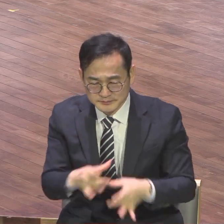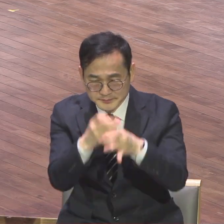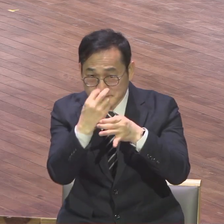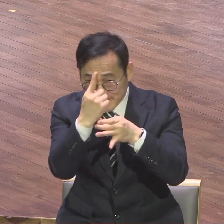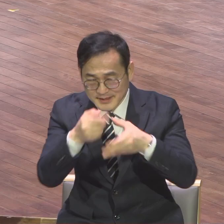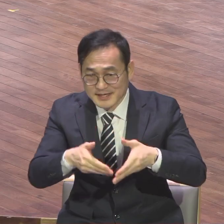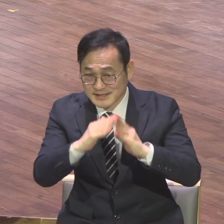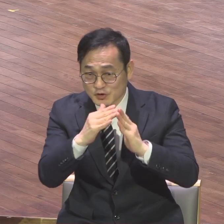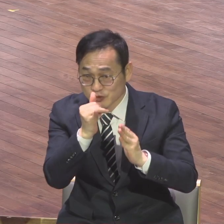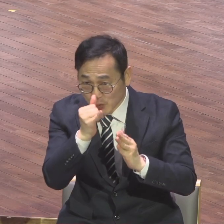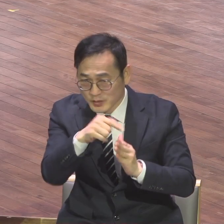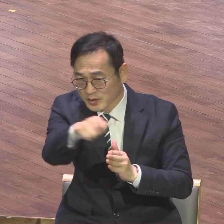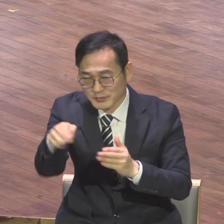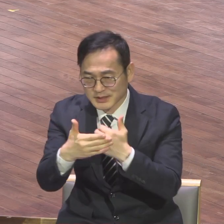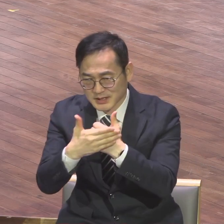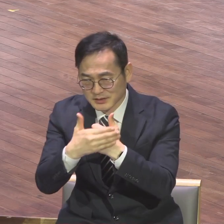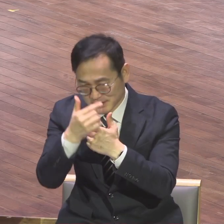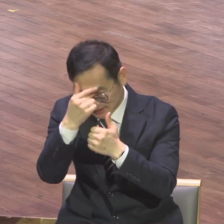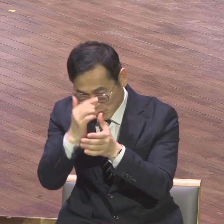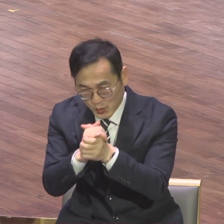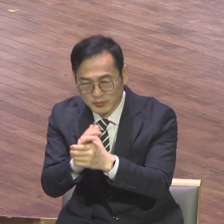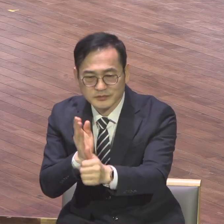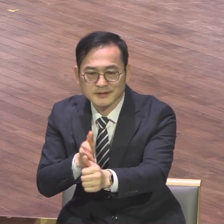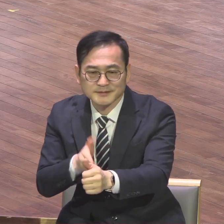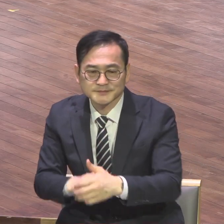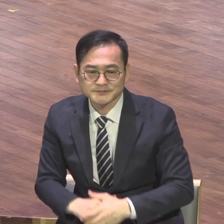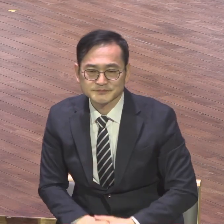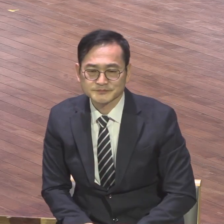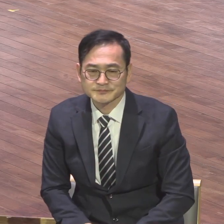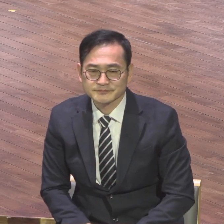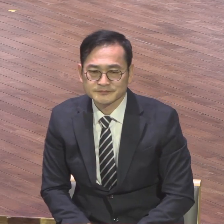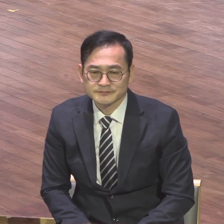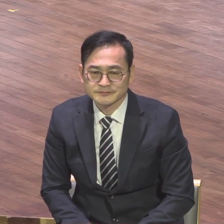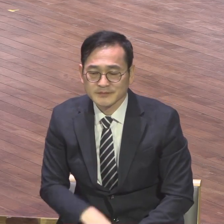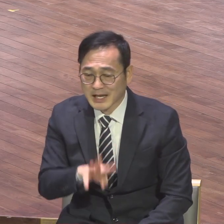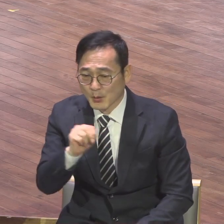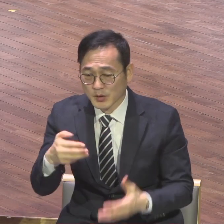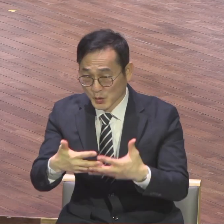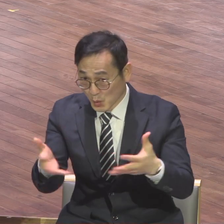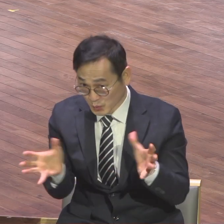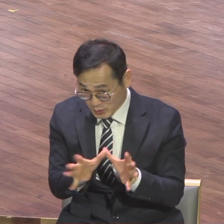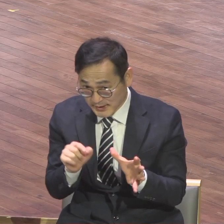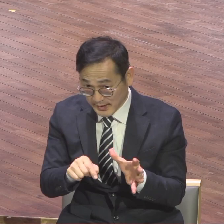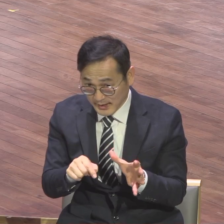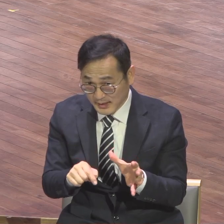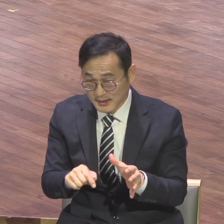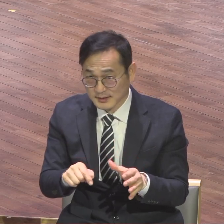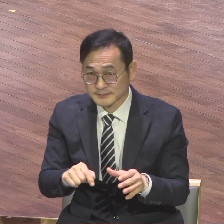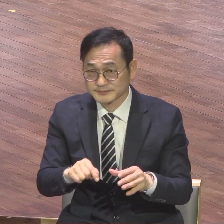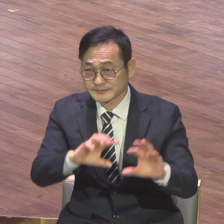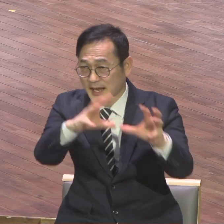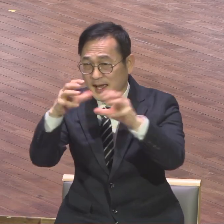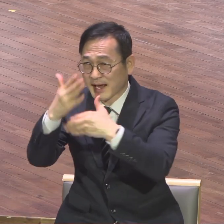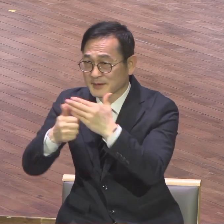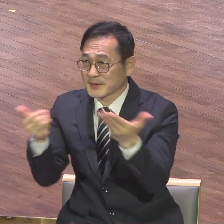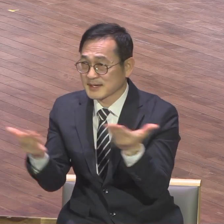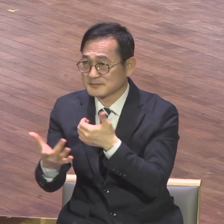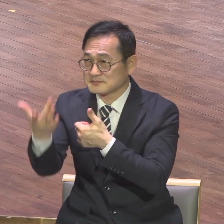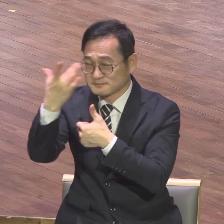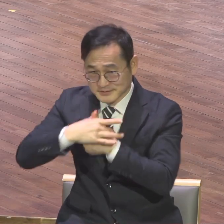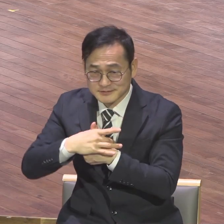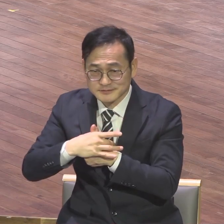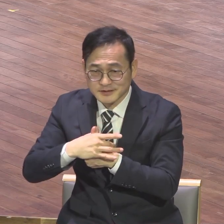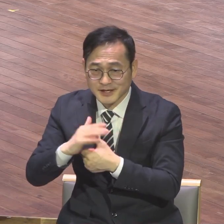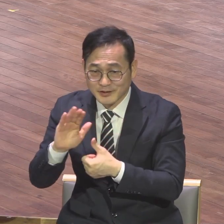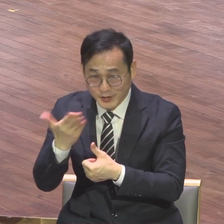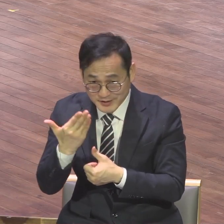기도해 주시기를 바랍니다. 그래서 예언 공동체가 만국을 기업으로 얻게 되는 237 선교